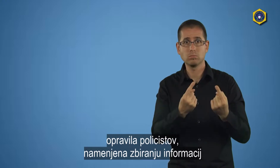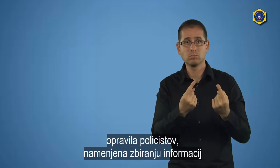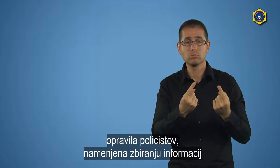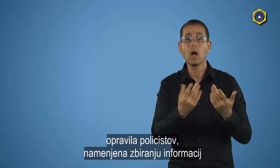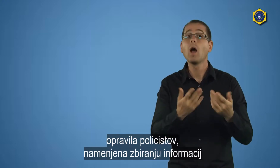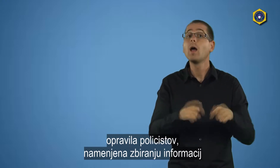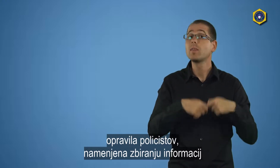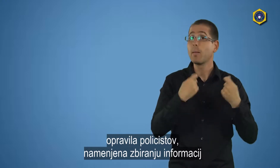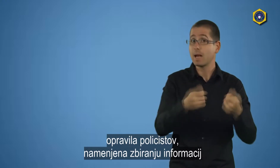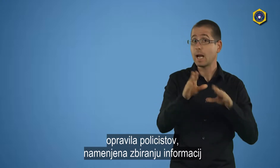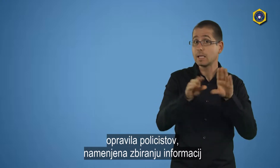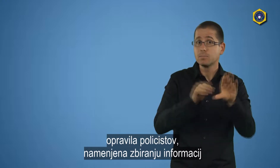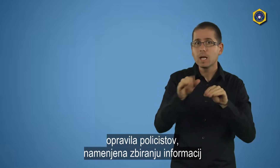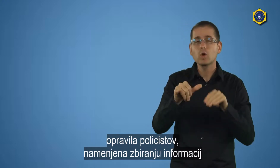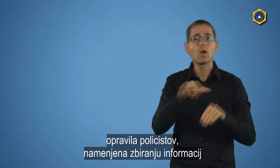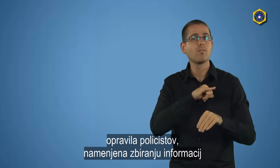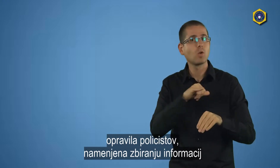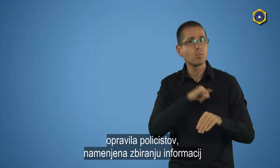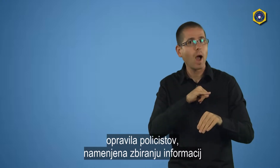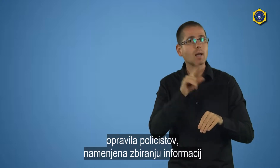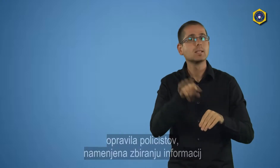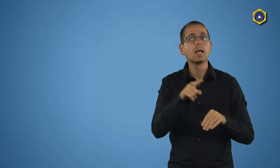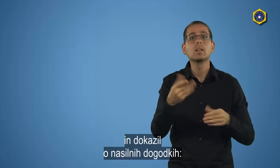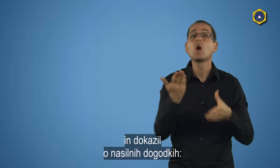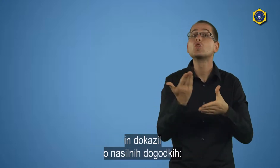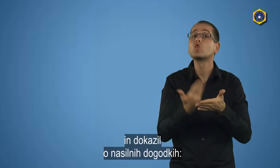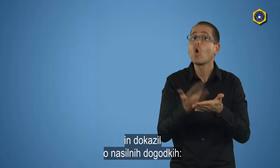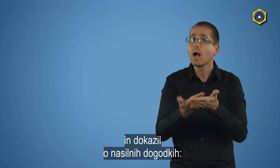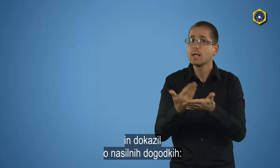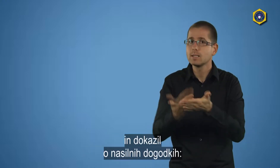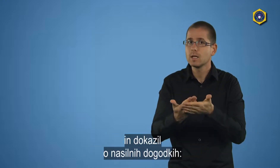namenjena zbiranju informacij in dokazil o nasilnih dogodkih.